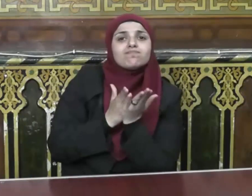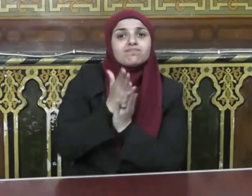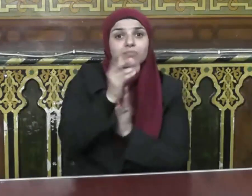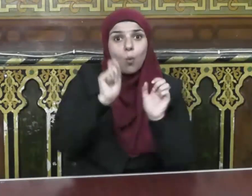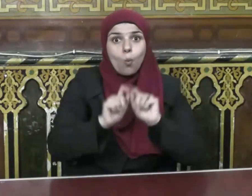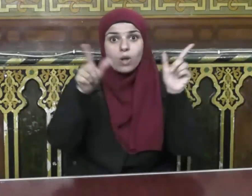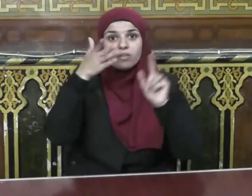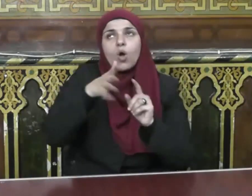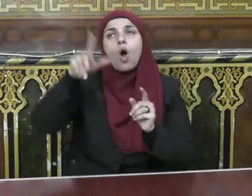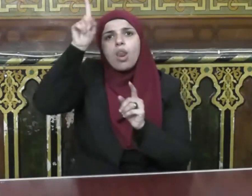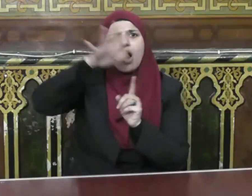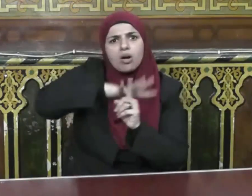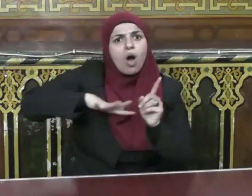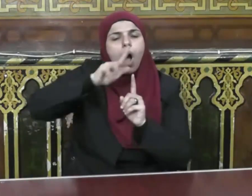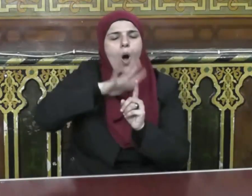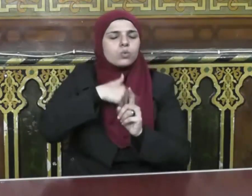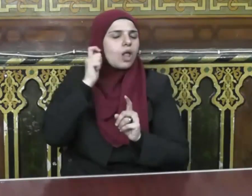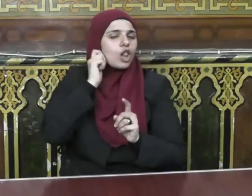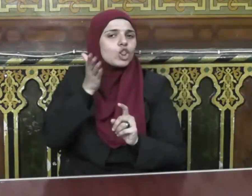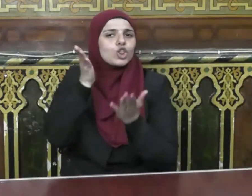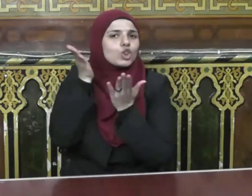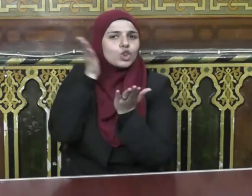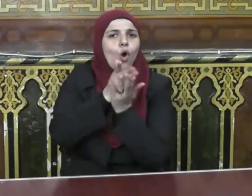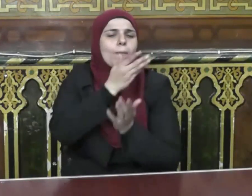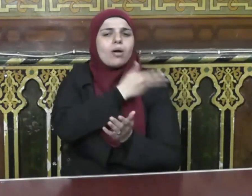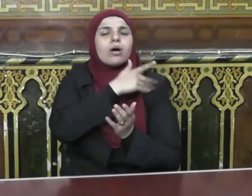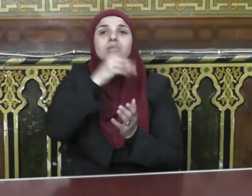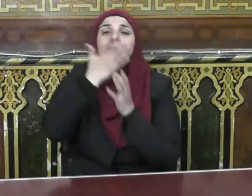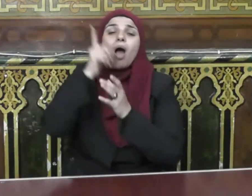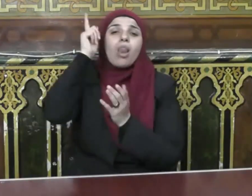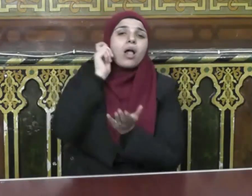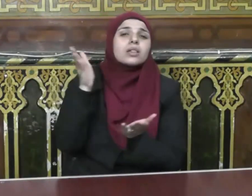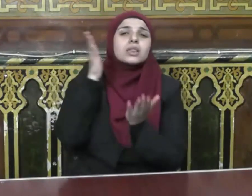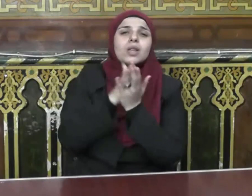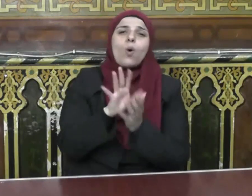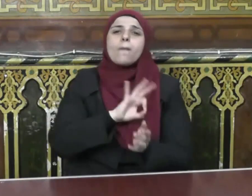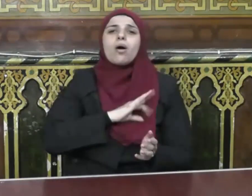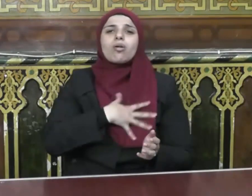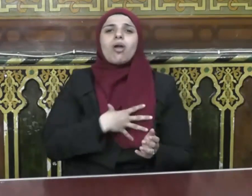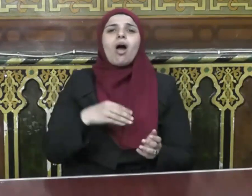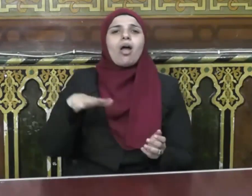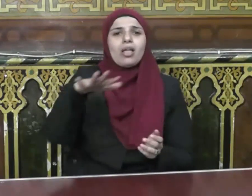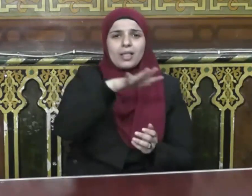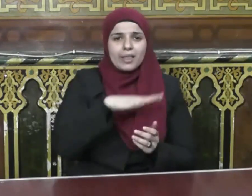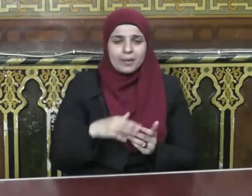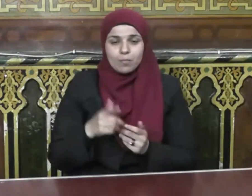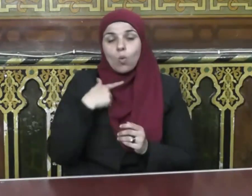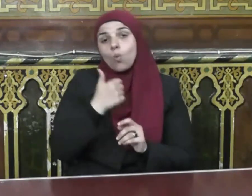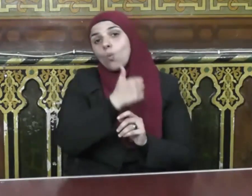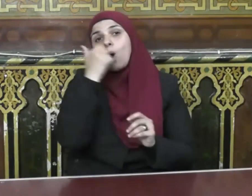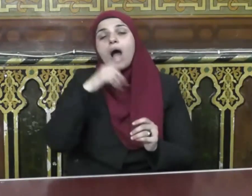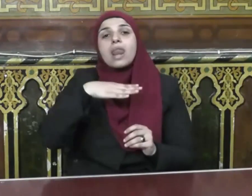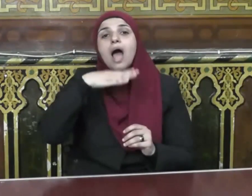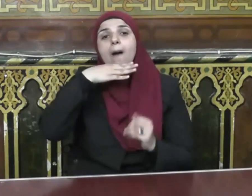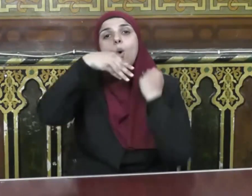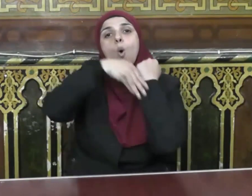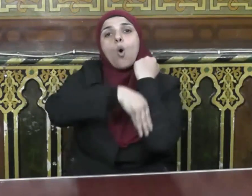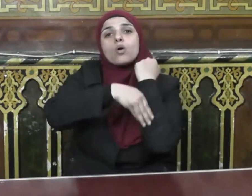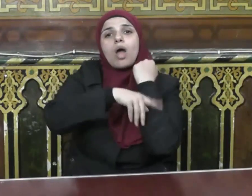فأولئك أتوب عليهم وأنا التواب الرحيم. وعن أبي هريرة رضي الله عنه